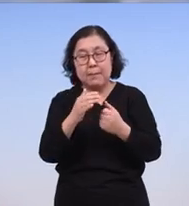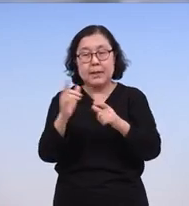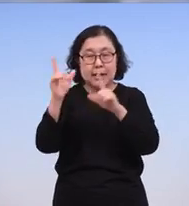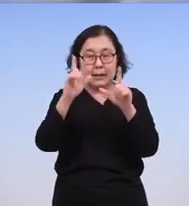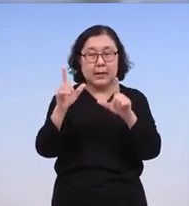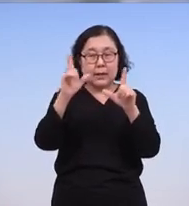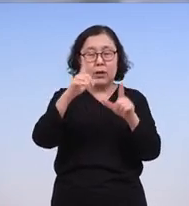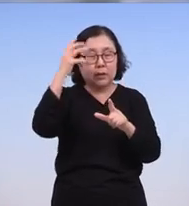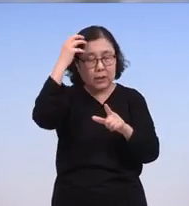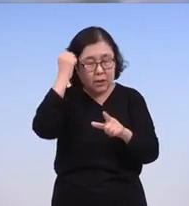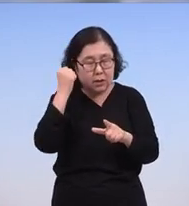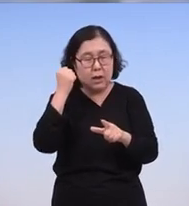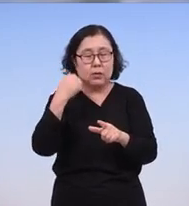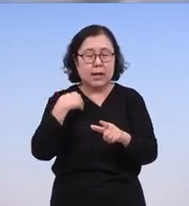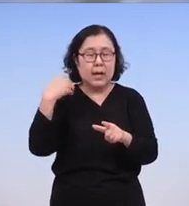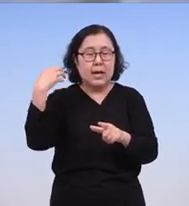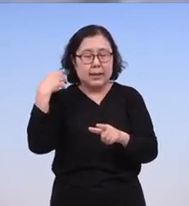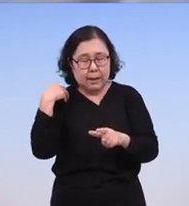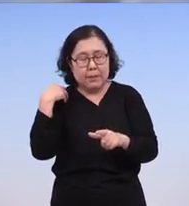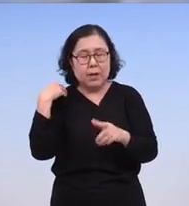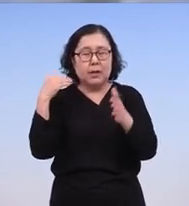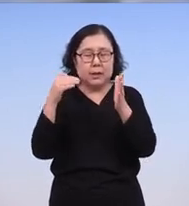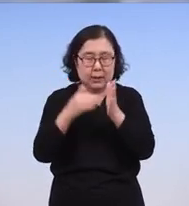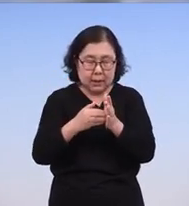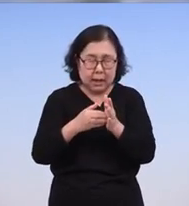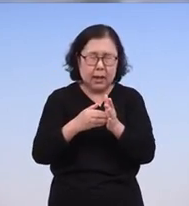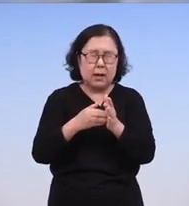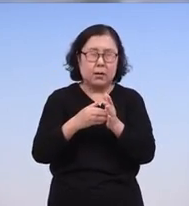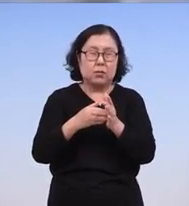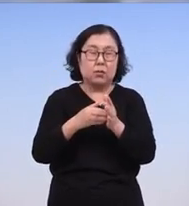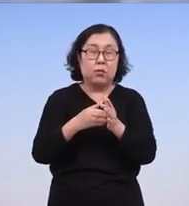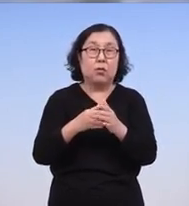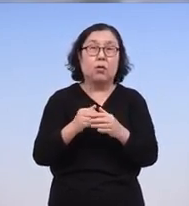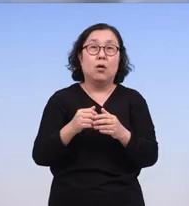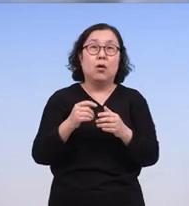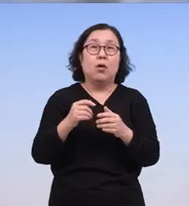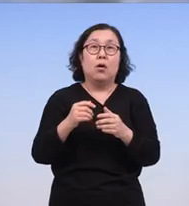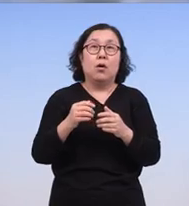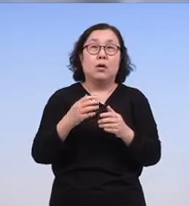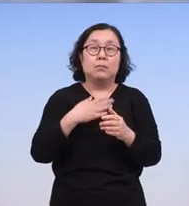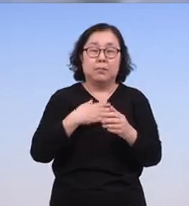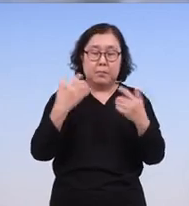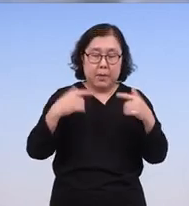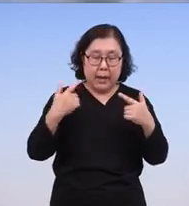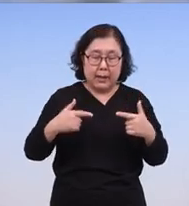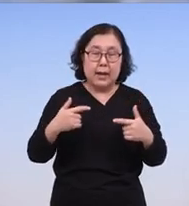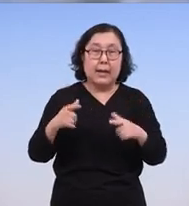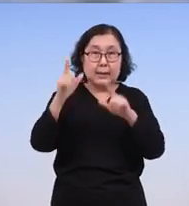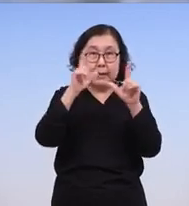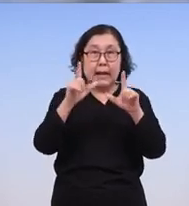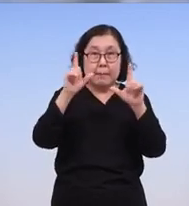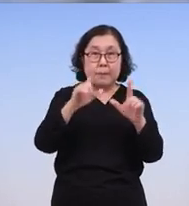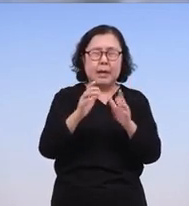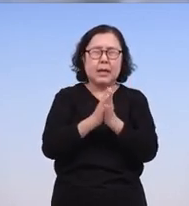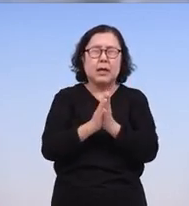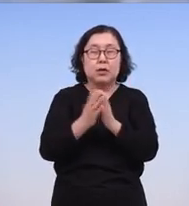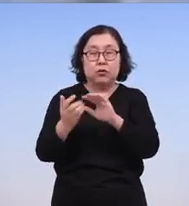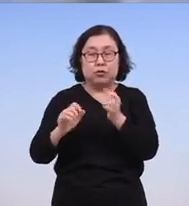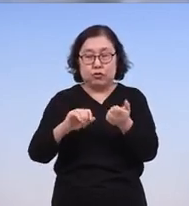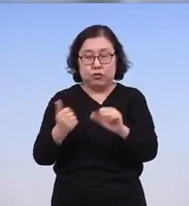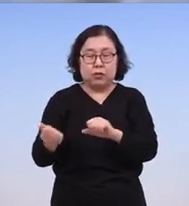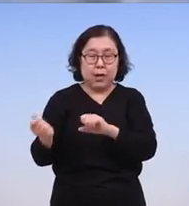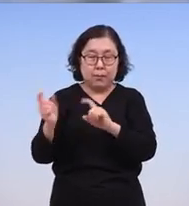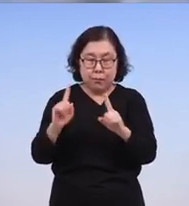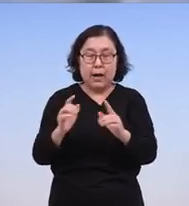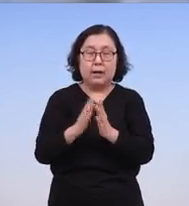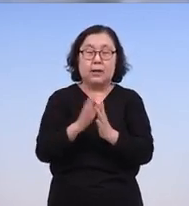있어 살아간다는 사실을 기억하고 할 일을 다하며 살아가고 매일의 내 삶이 죽음과 부활을 연습하는 삶이 되기